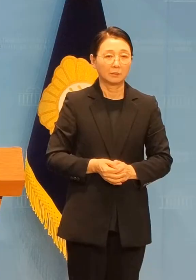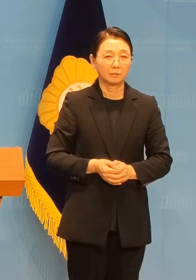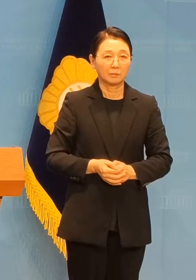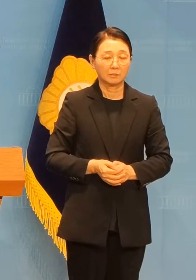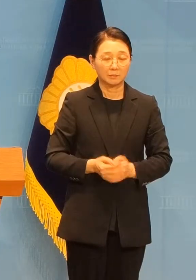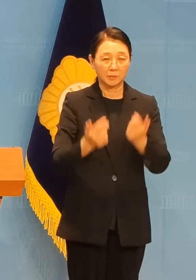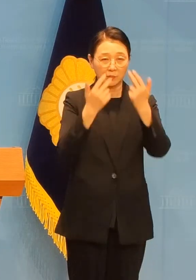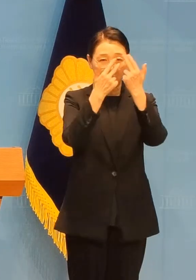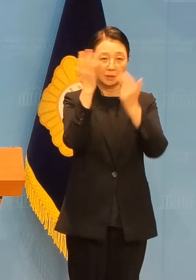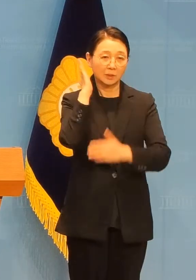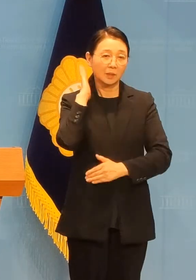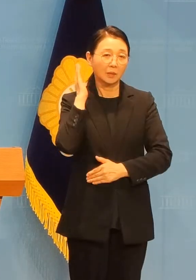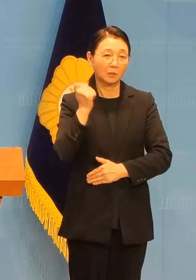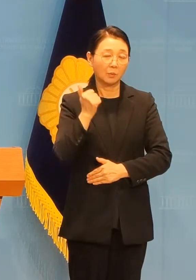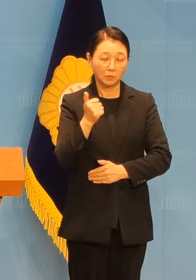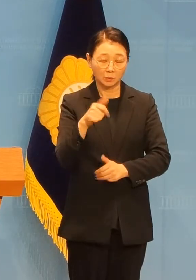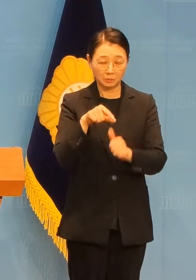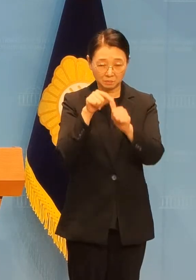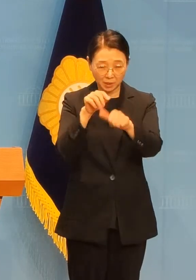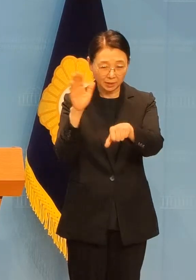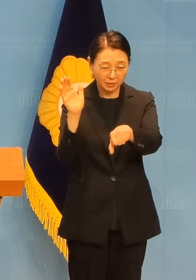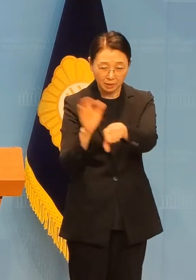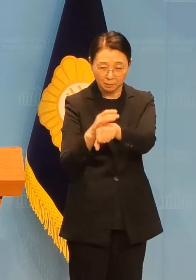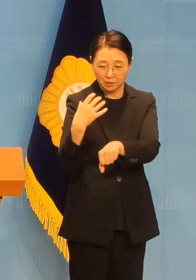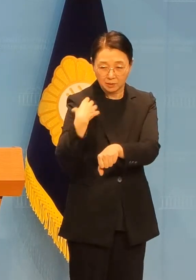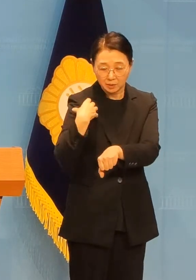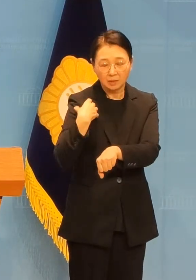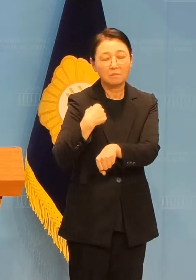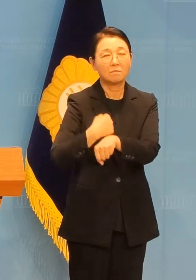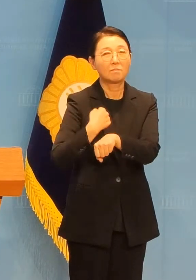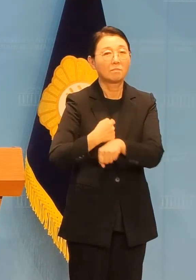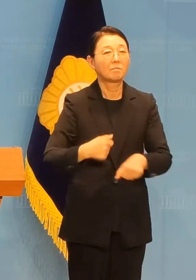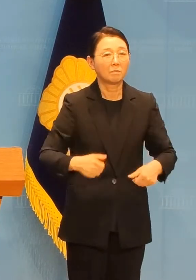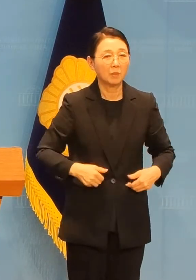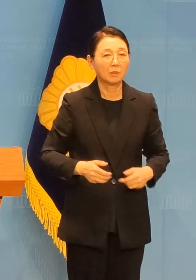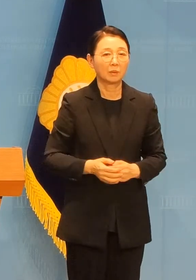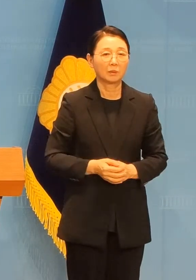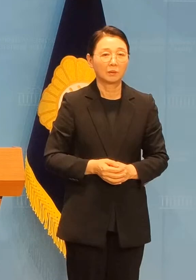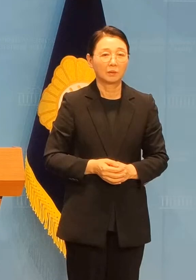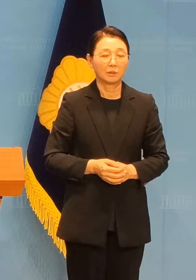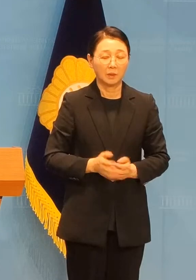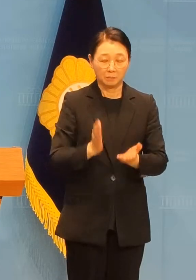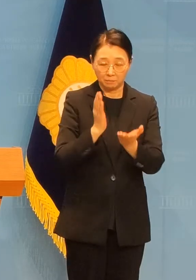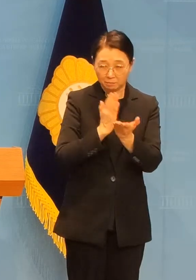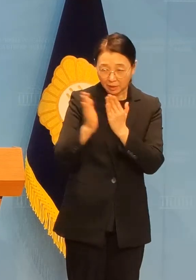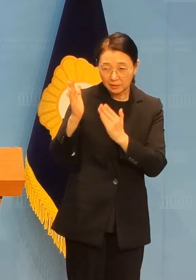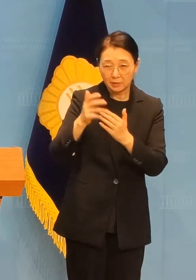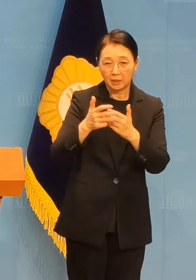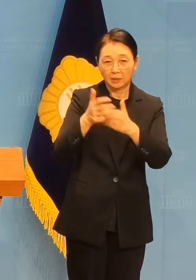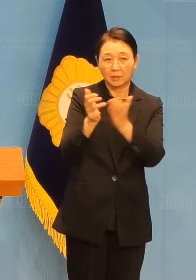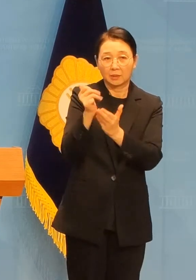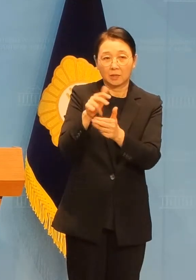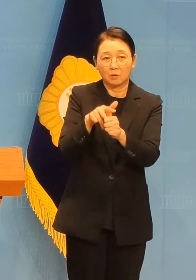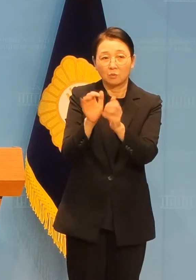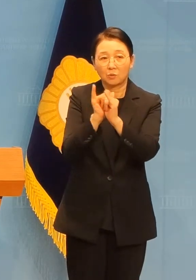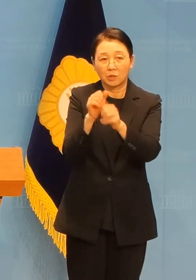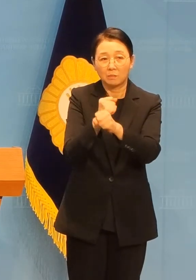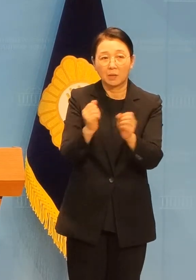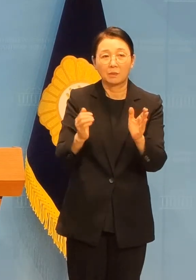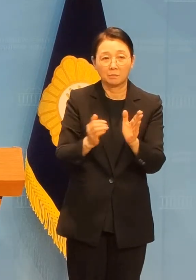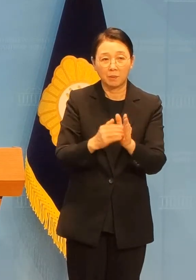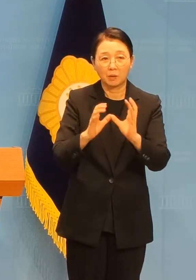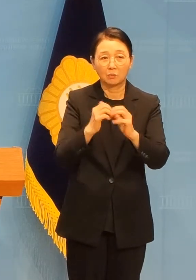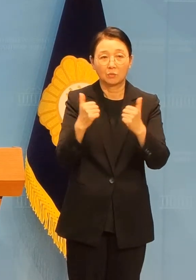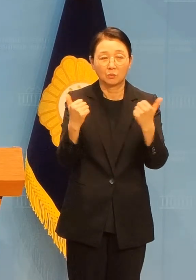이재명 대통령은 잘못된 인사에 대한 책임을 반드시 져야 합니다. 부적격자를 장관 후보자로 지명하고